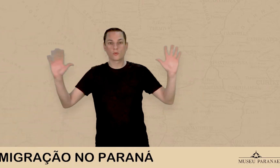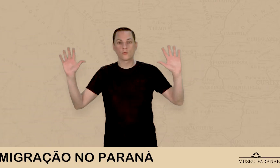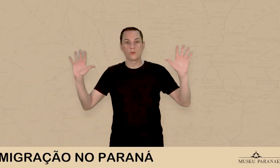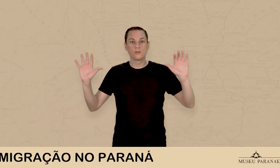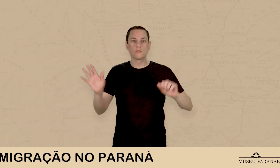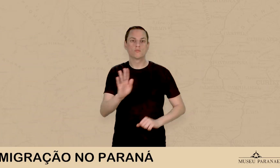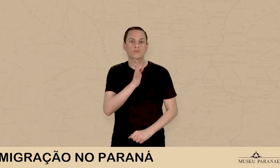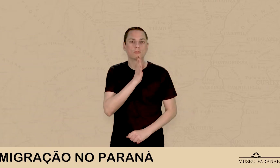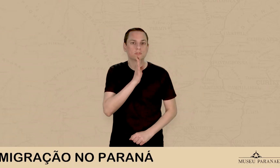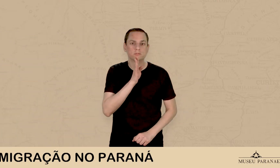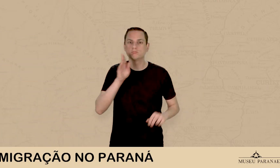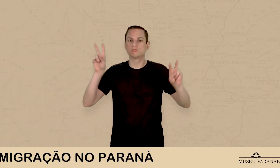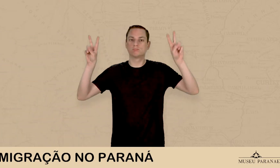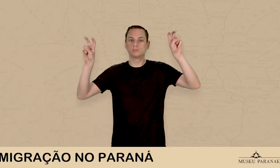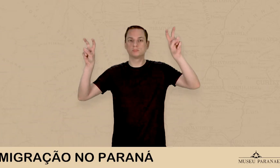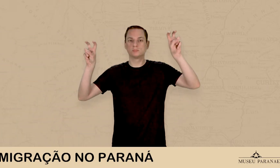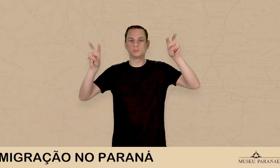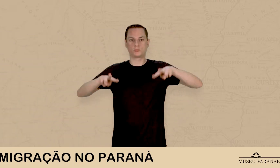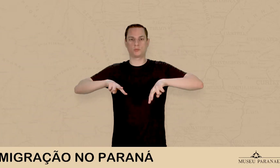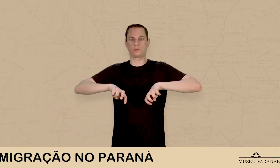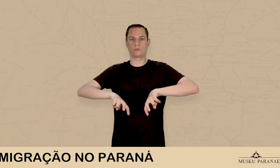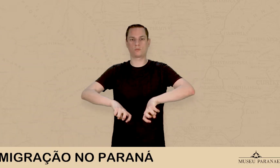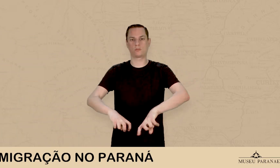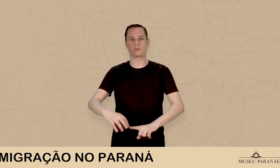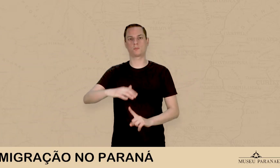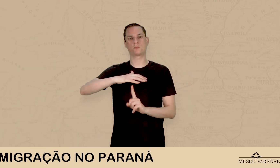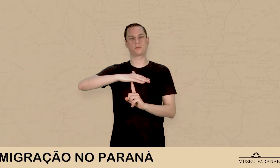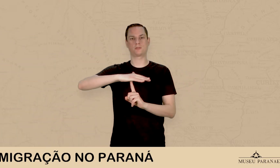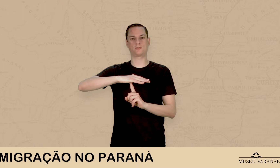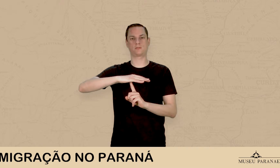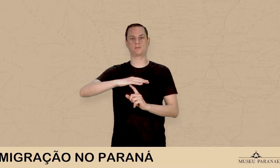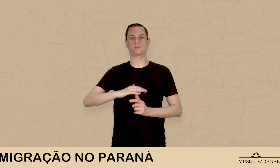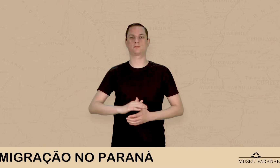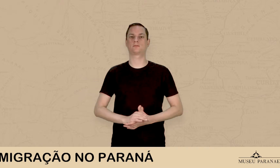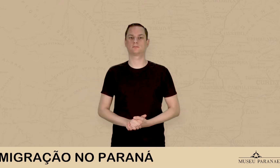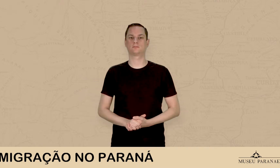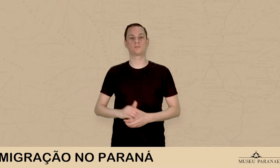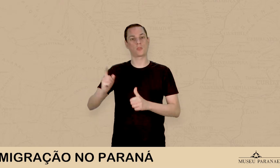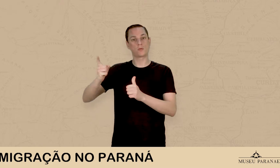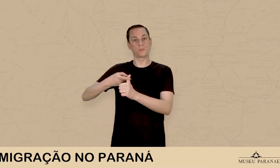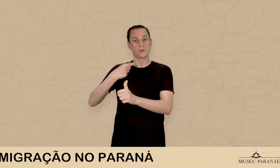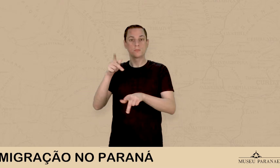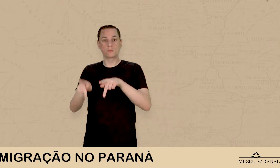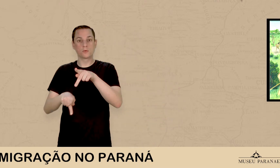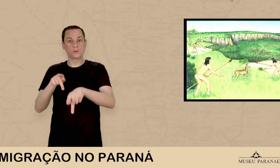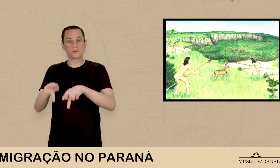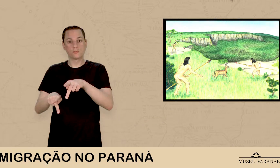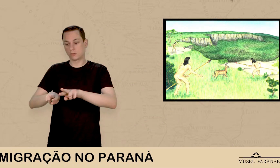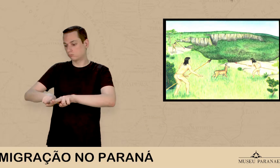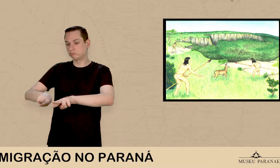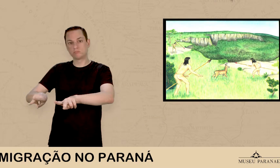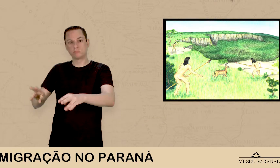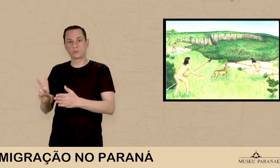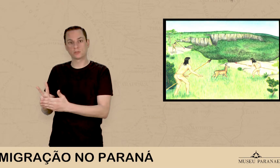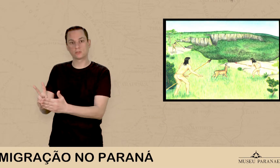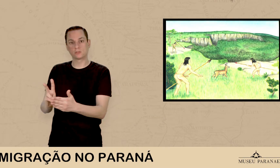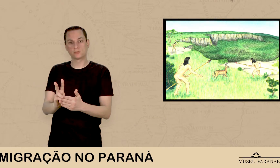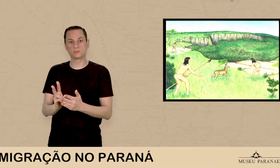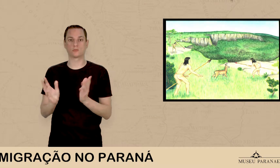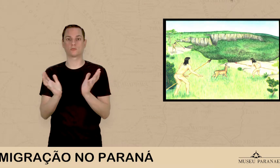Olá, você conhece a arqueologia do Paraná? Os primeiros povos que ocuparam as terras paranaenses foram os